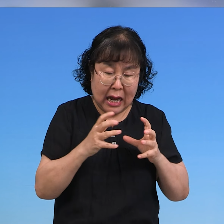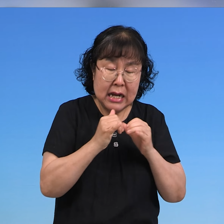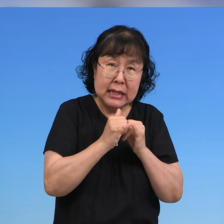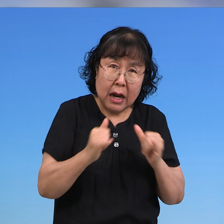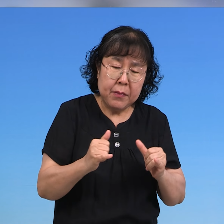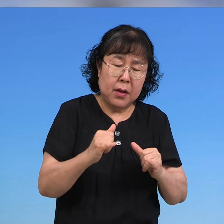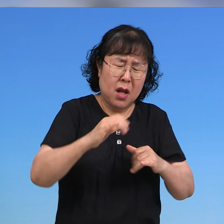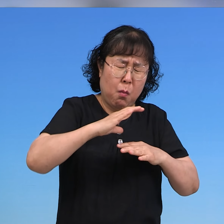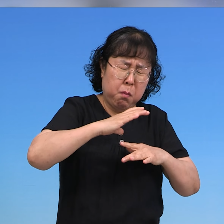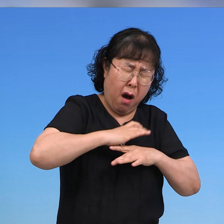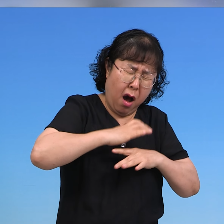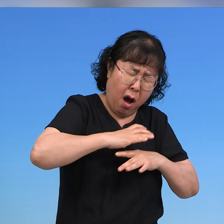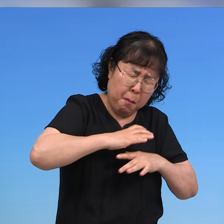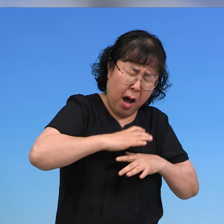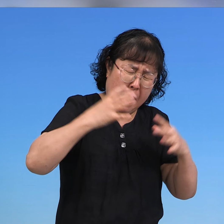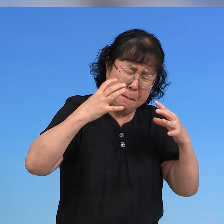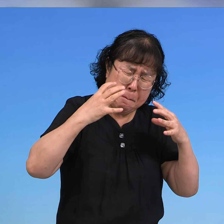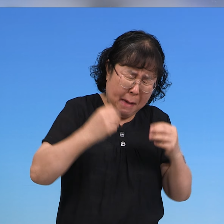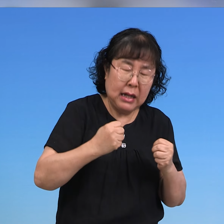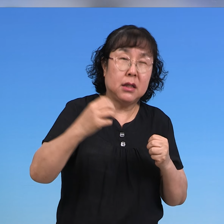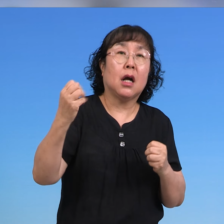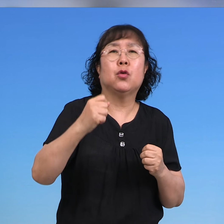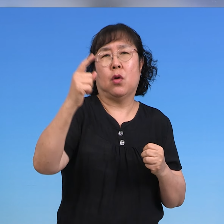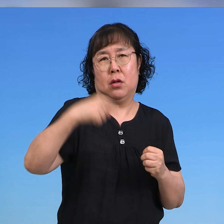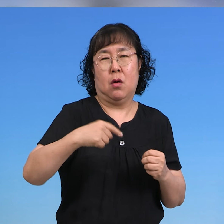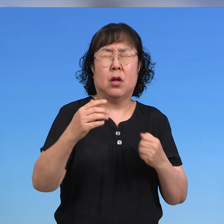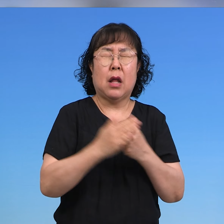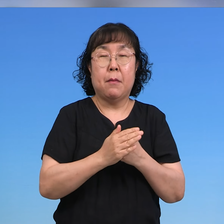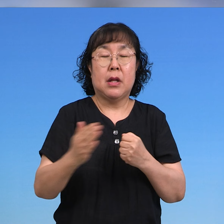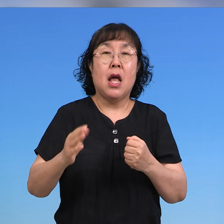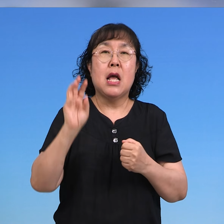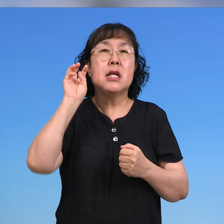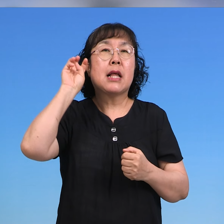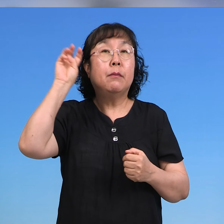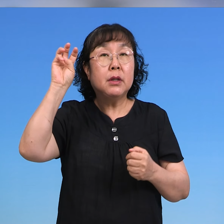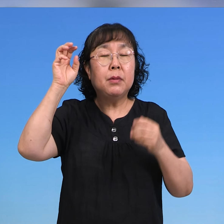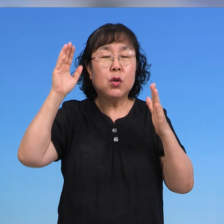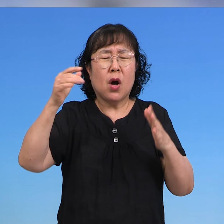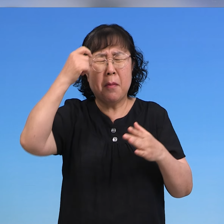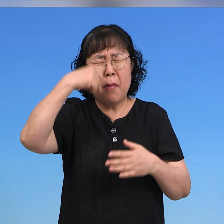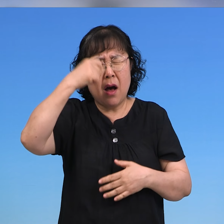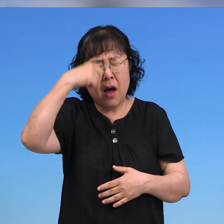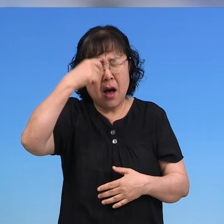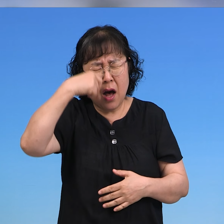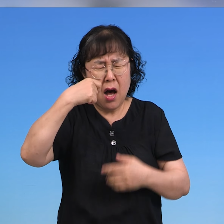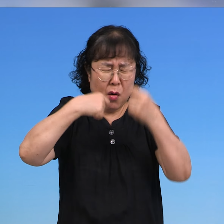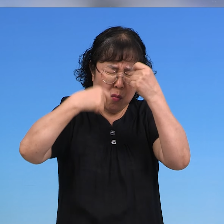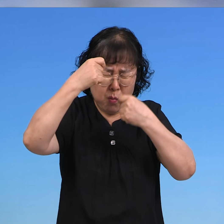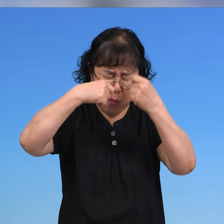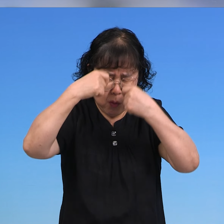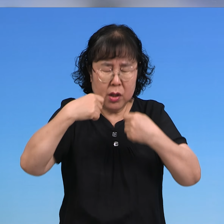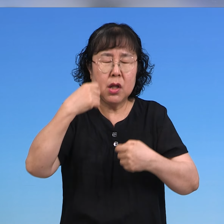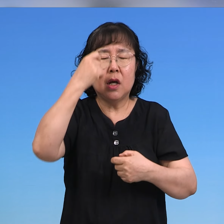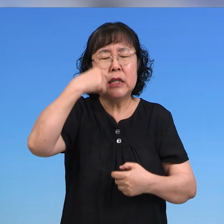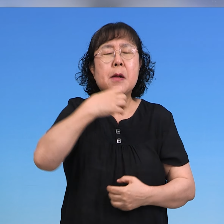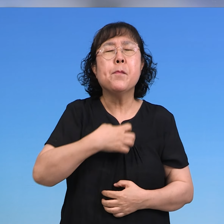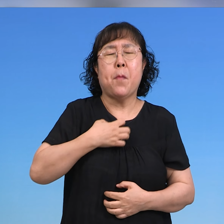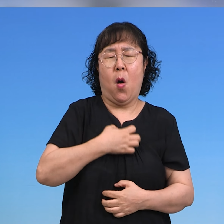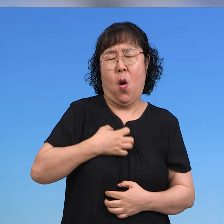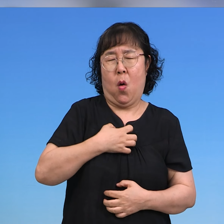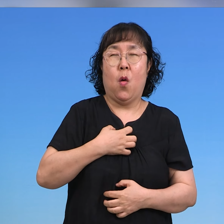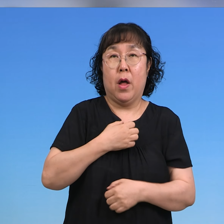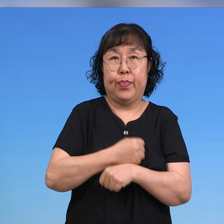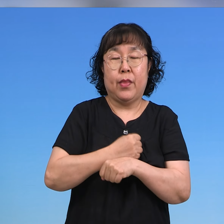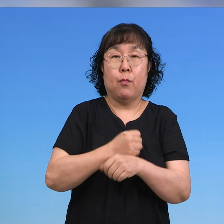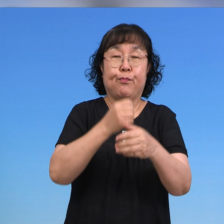두려움을 가져왔는지 무려 30일 동안 애곡하며 그것을 슬퍼했다고 그렇게 기록하고 있습니다. 이만큼